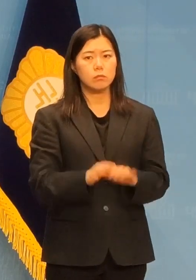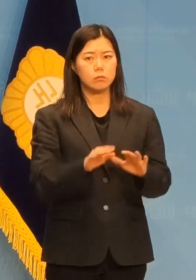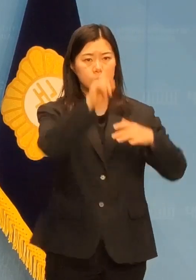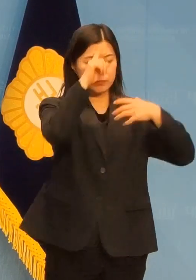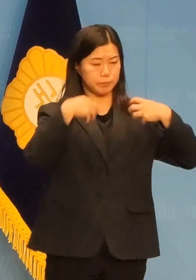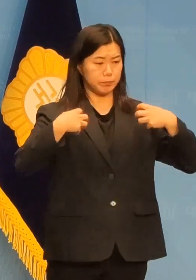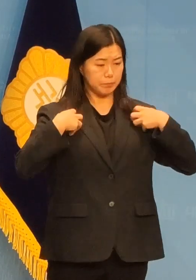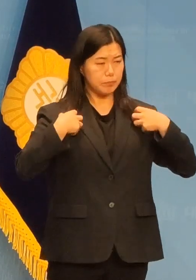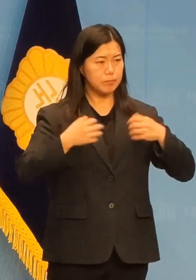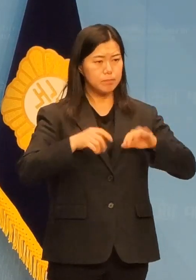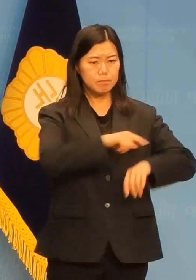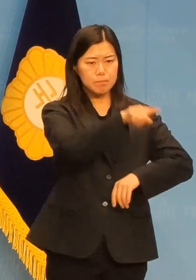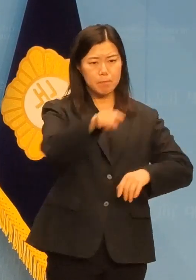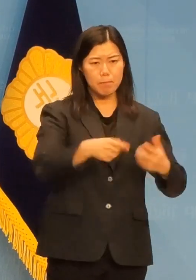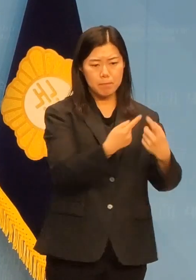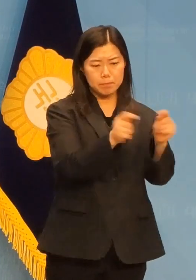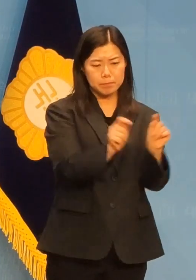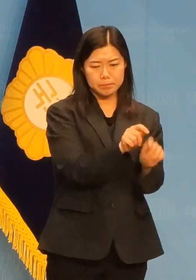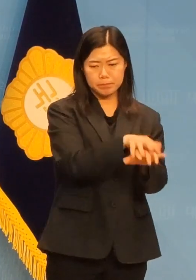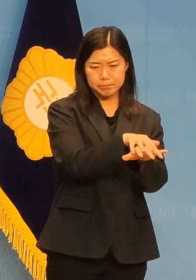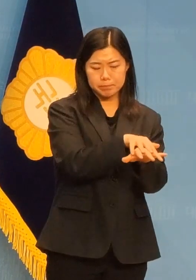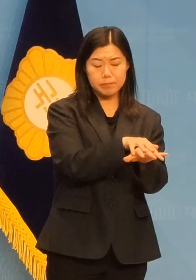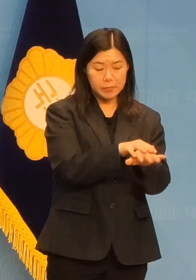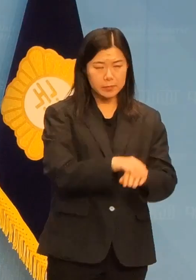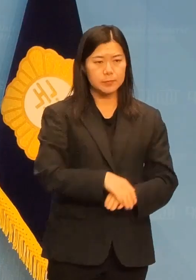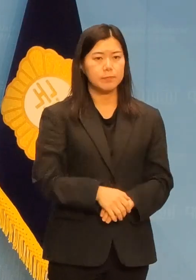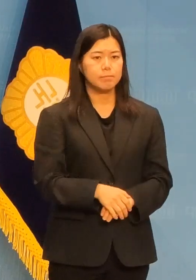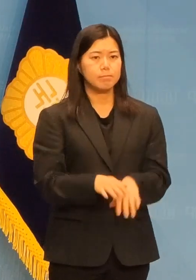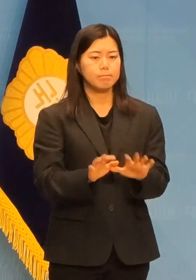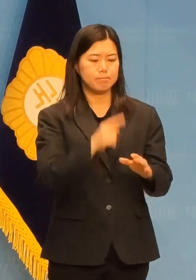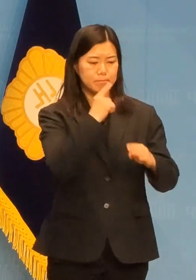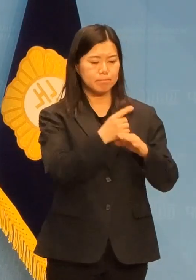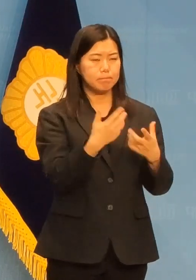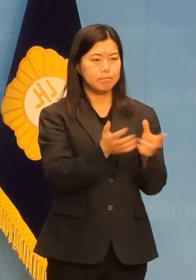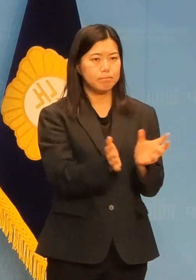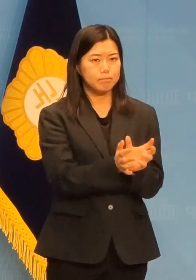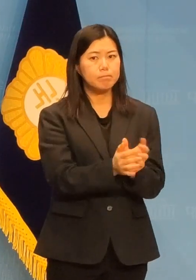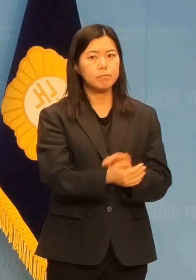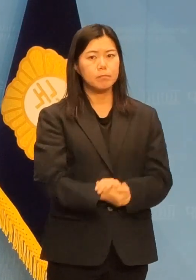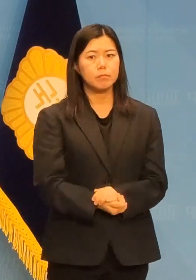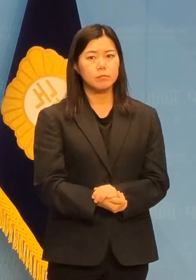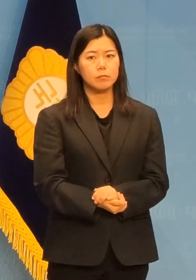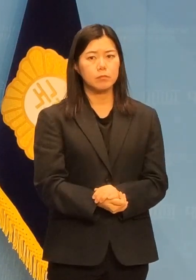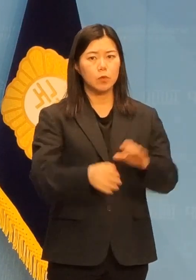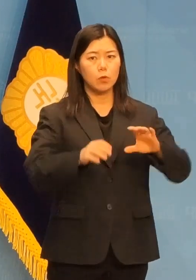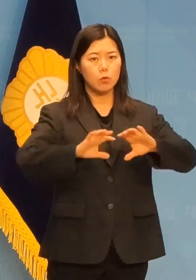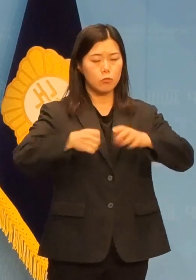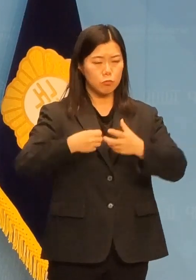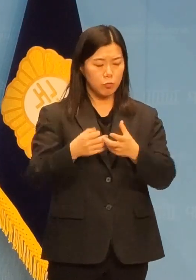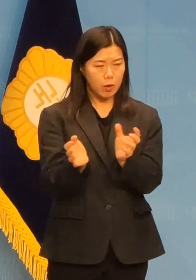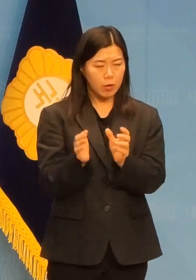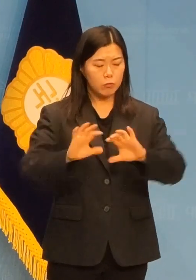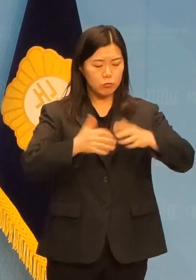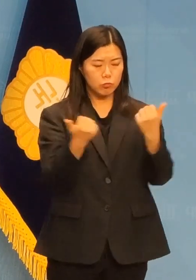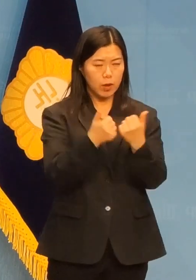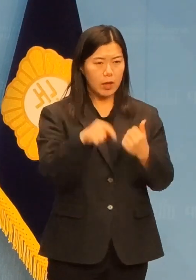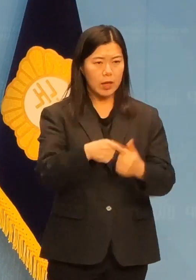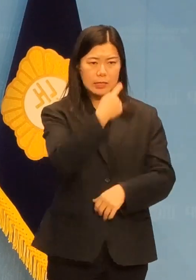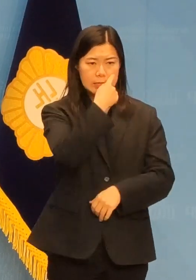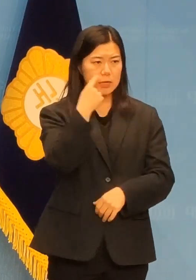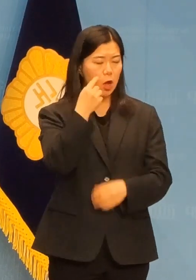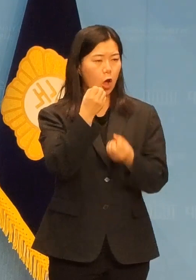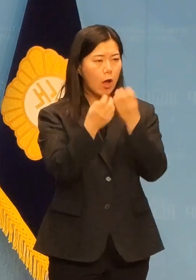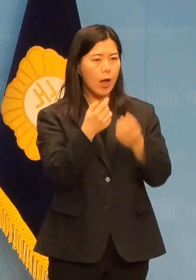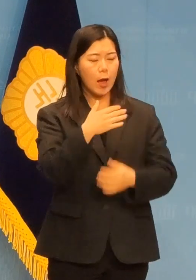정부의 범부처 대응 태스크포스 구성을 시작으로 더불어민주당 역시 국회 증언감정법 위반 고발을